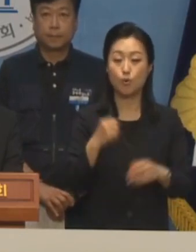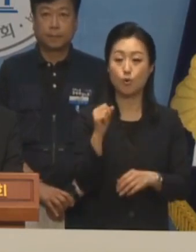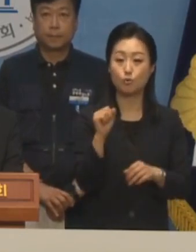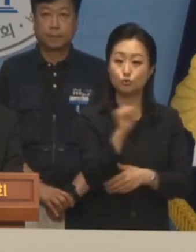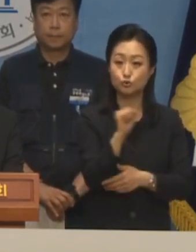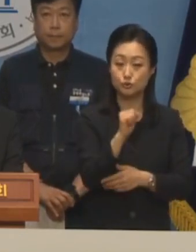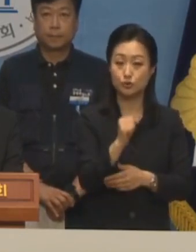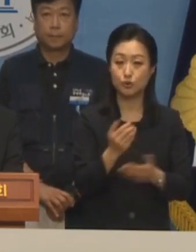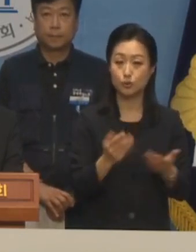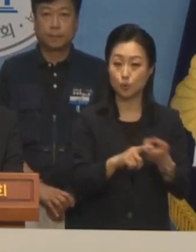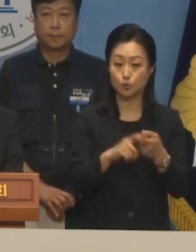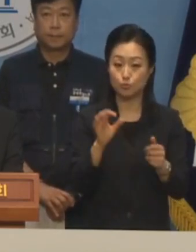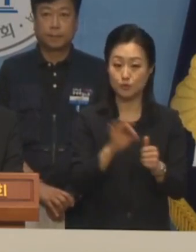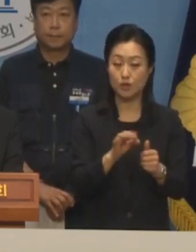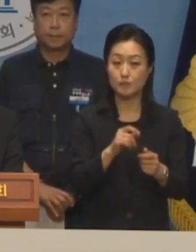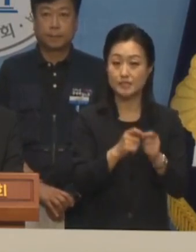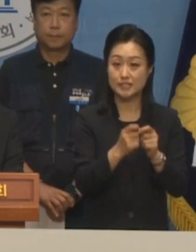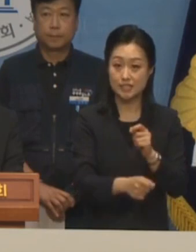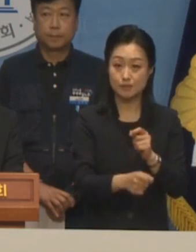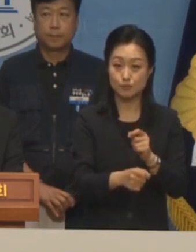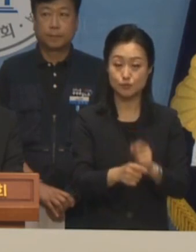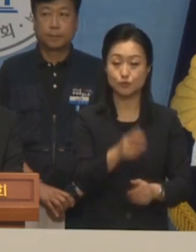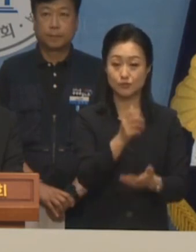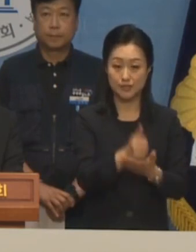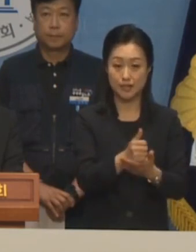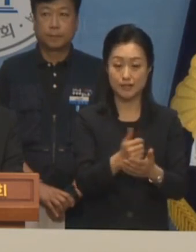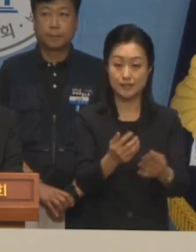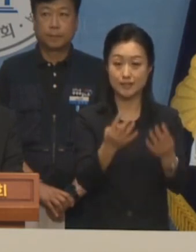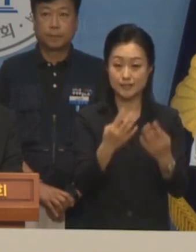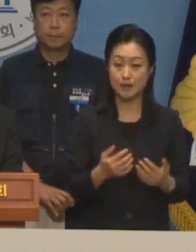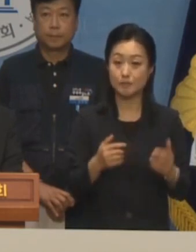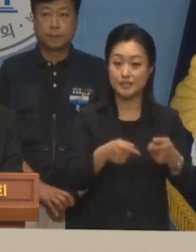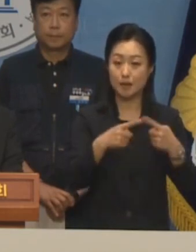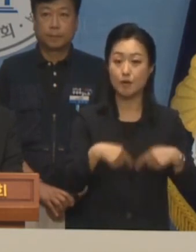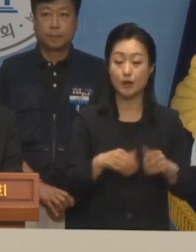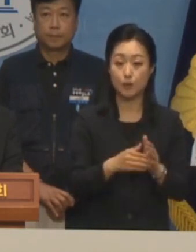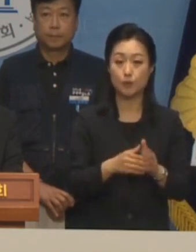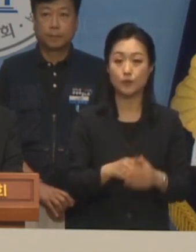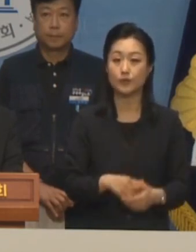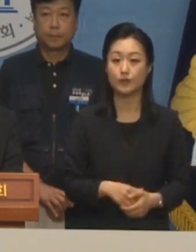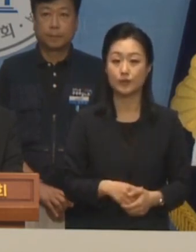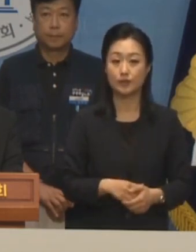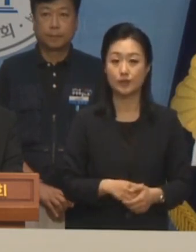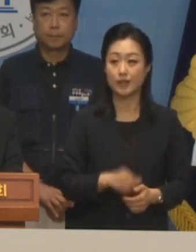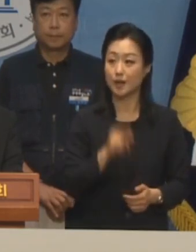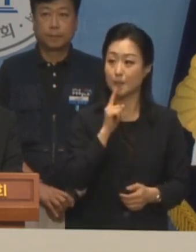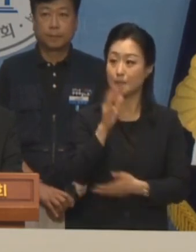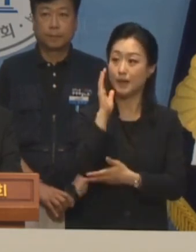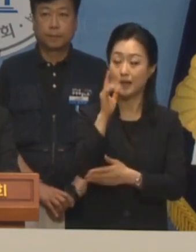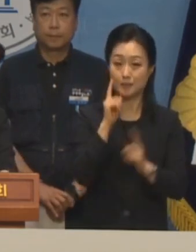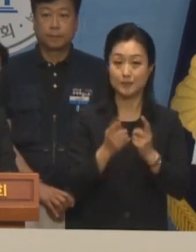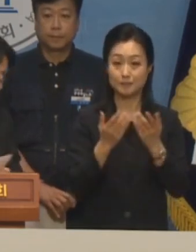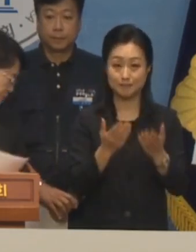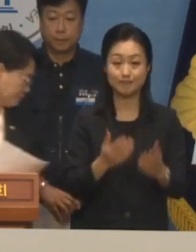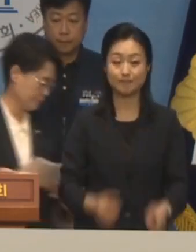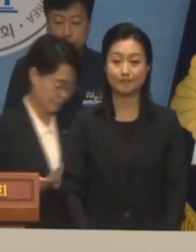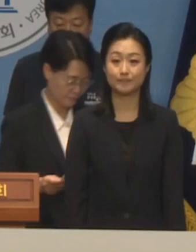공공우수노조 국민연금지부 이재강 위원장님이 참여하셨고 아까 말씀드린 순서로 발언을 하도록 하겠습니다.